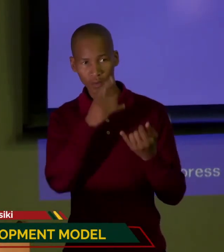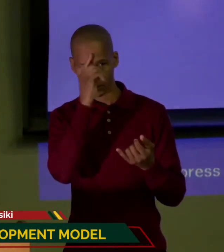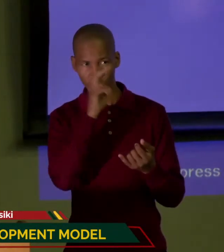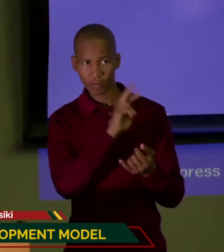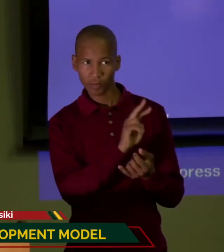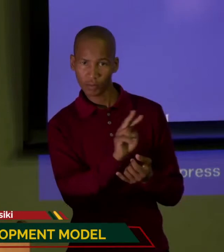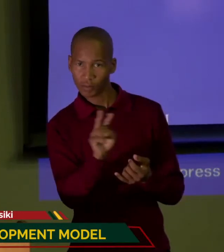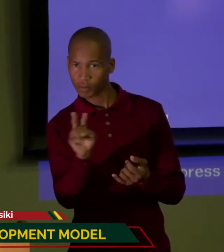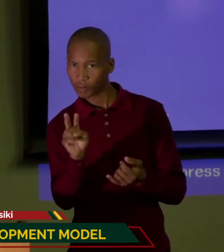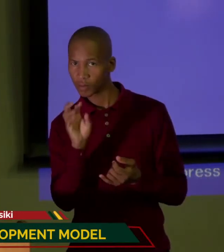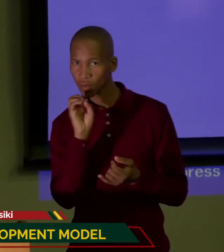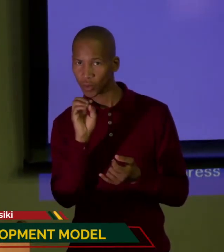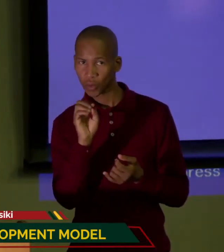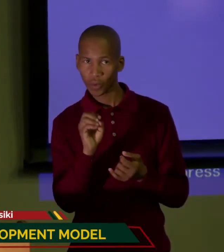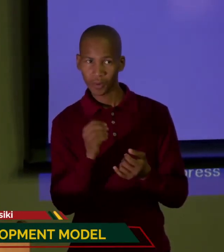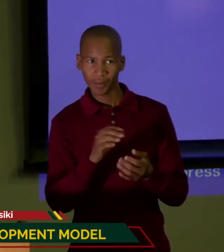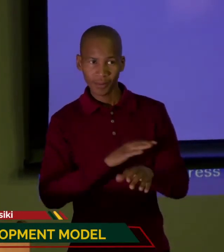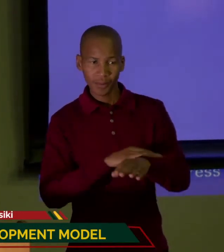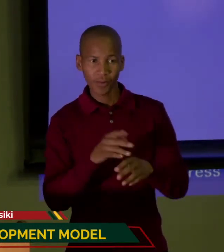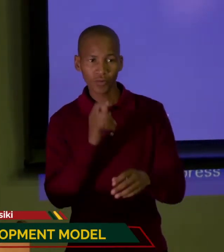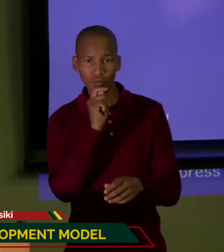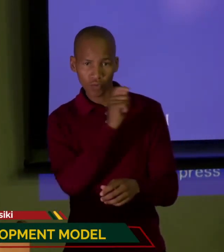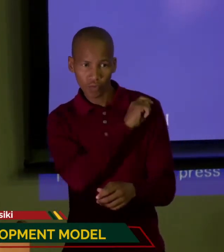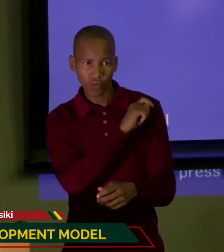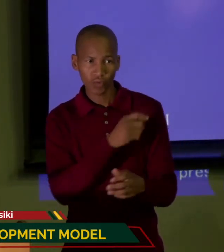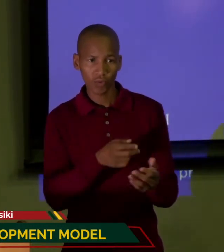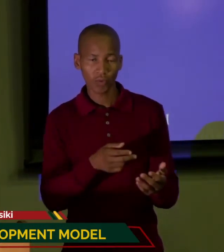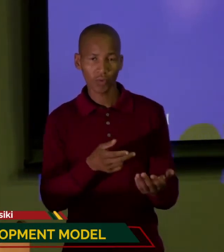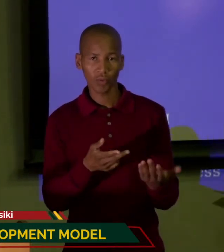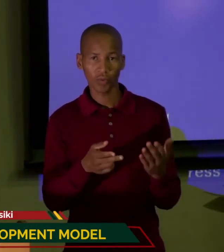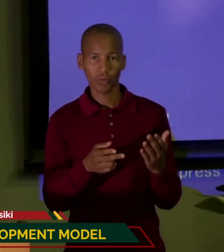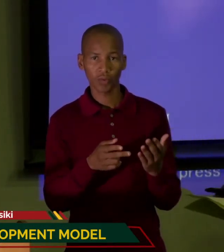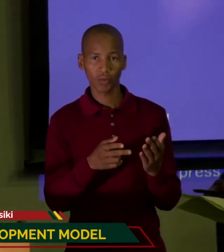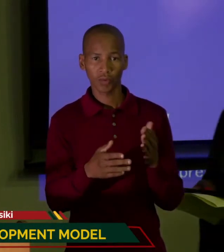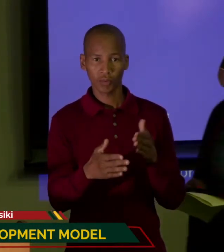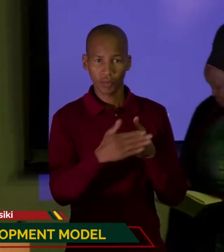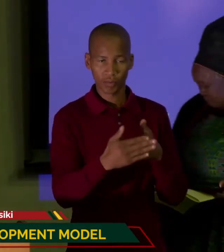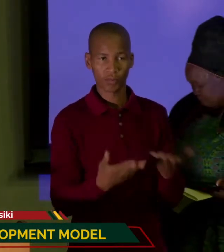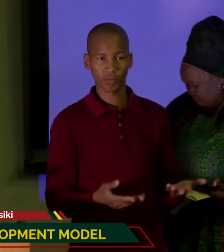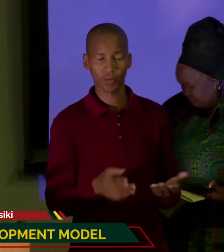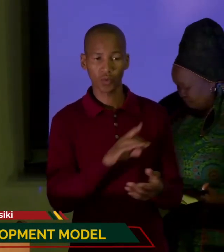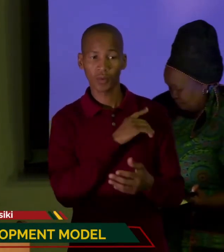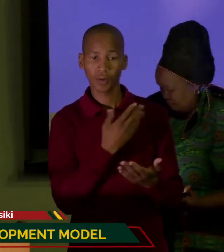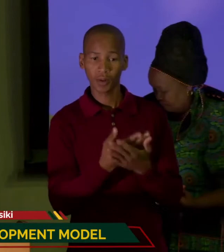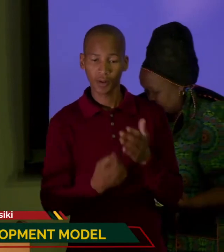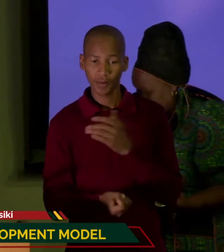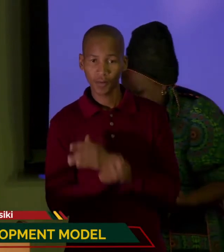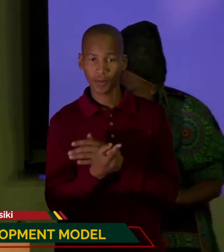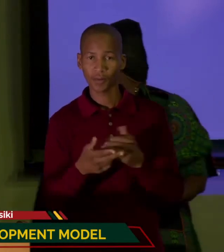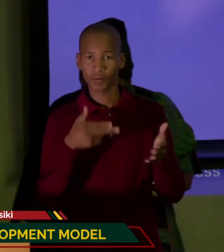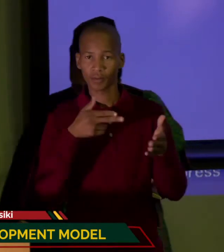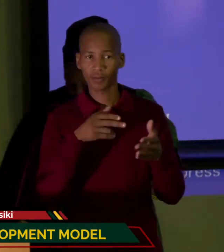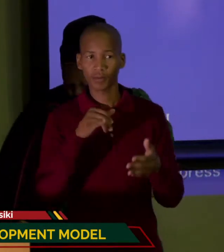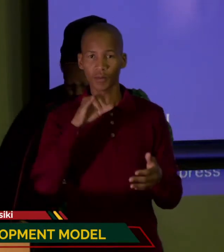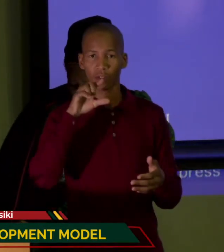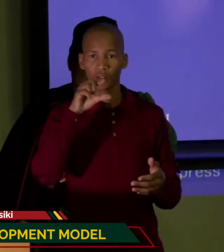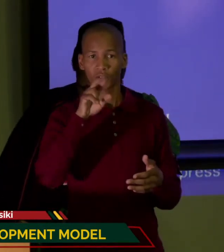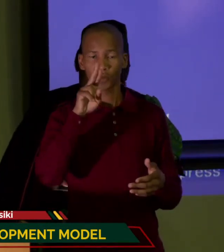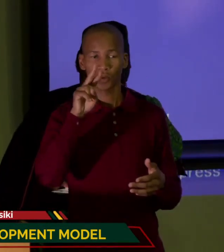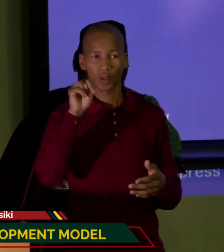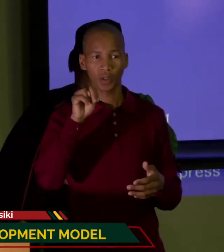ndlela iyibhlokileyo na. Ingabi kanti izothathwa imoto yakho. So it's a GUNGU